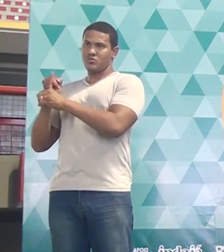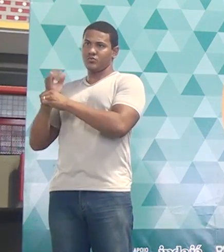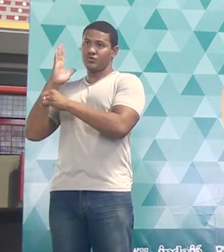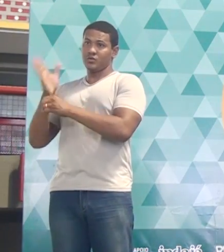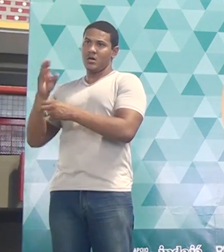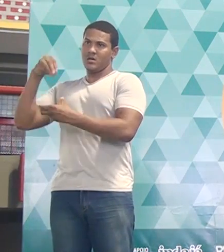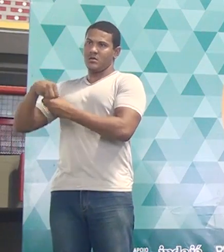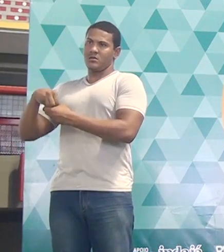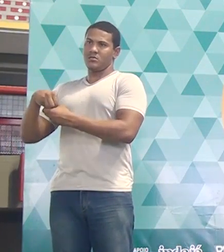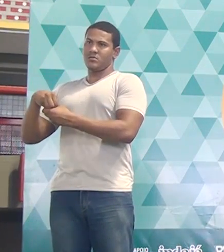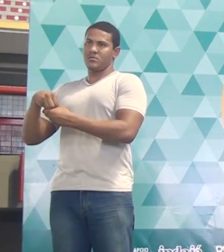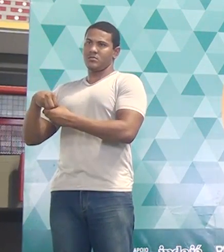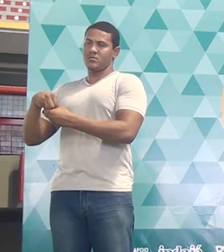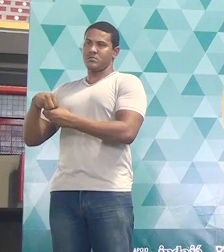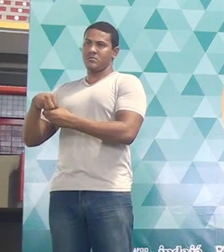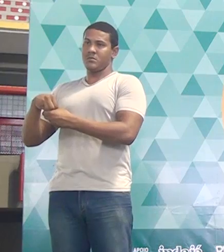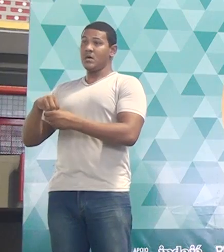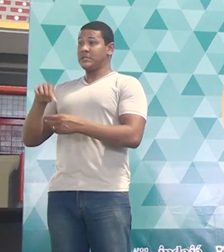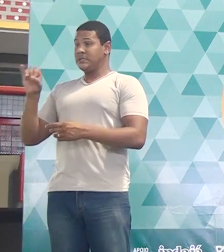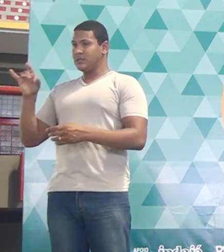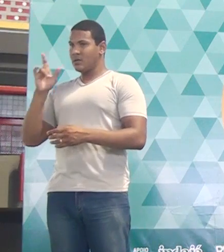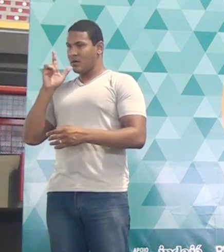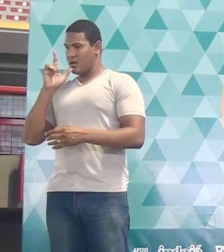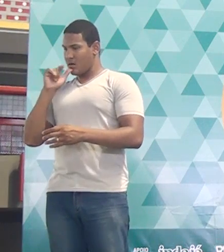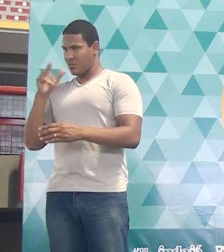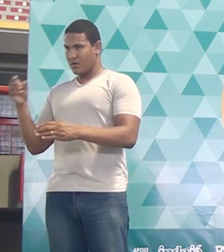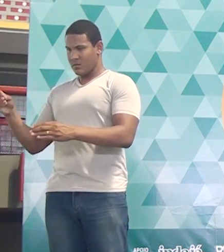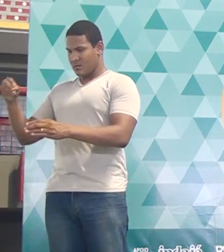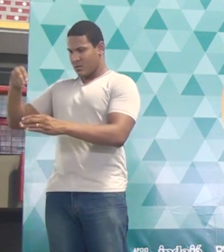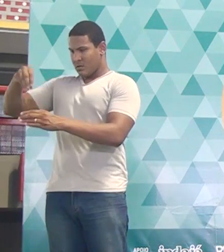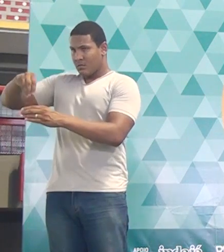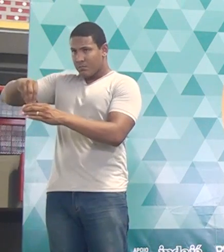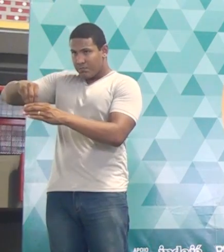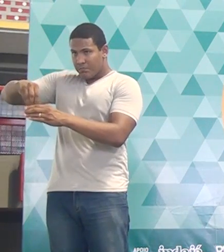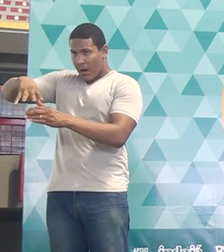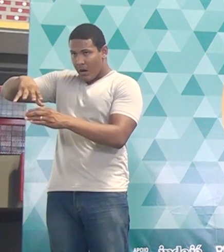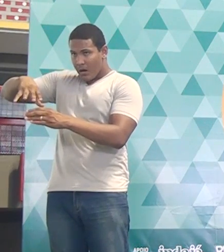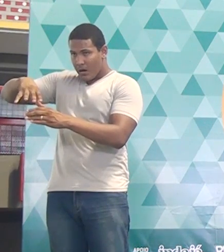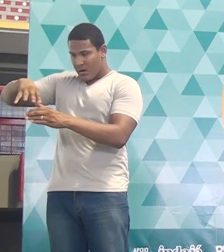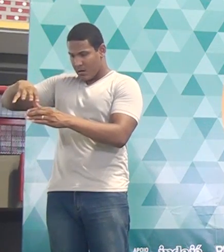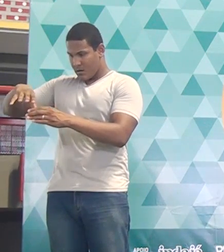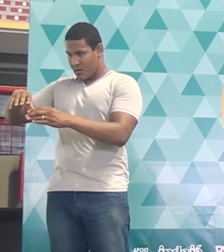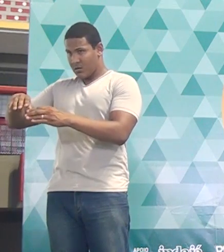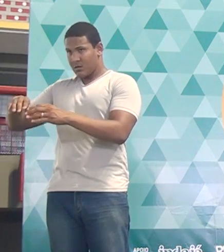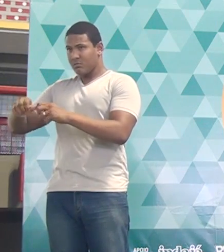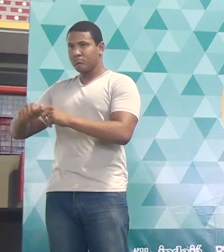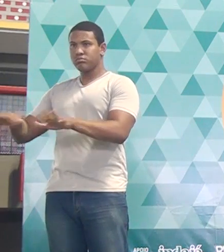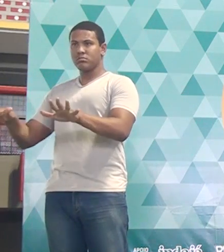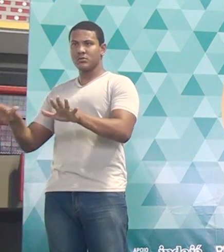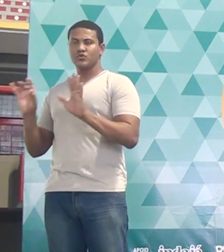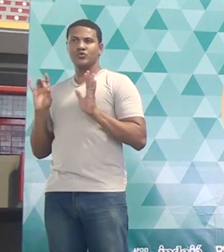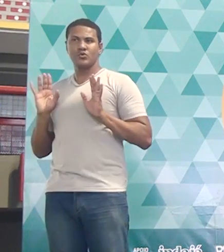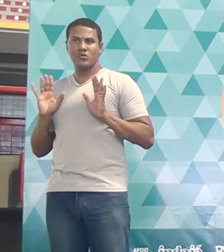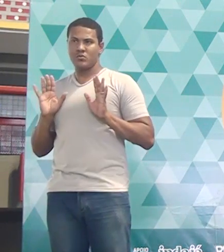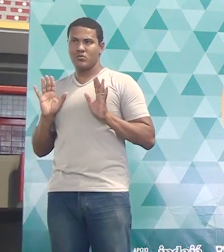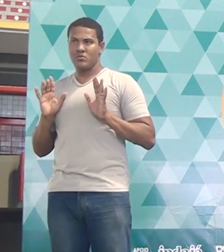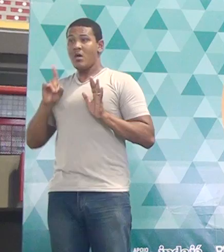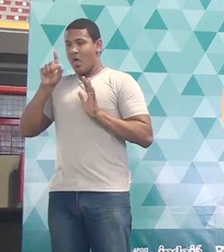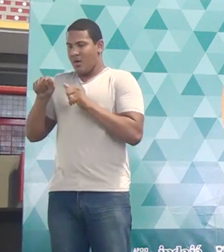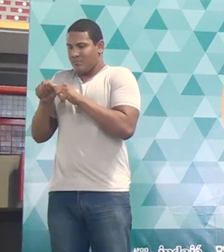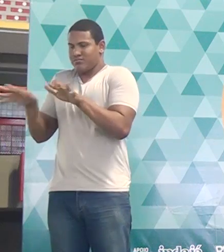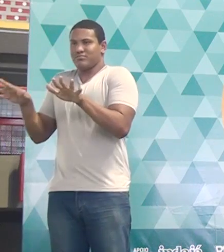iônica. Quando eu coloco essa substância na água, os íons que já existem só se separam. Isso é